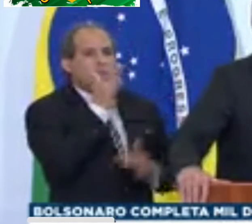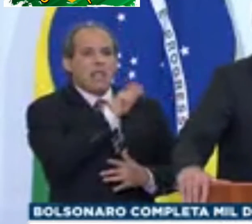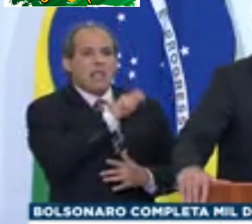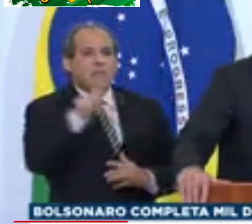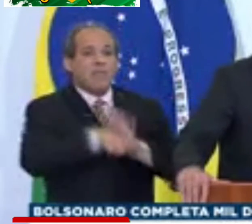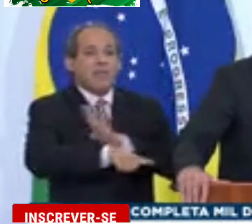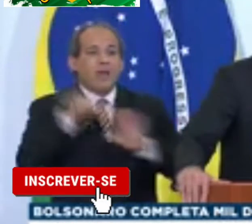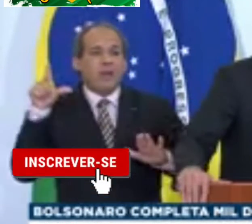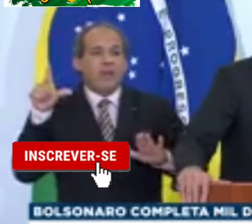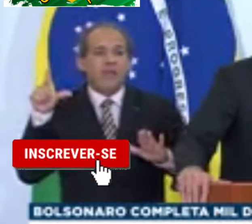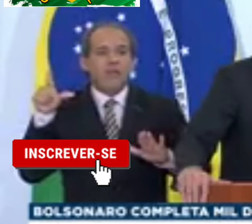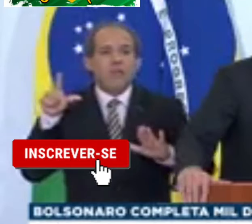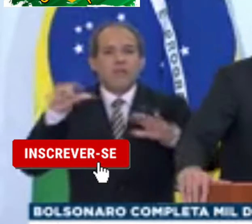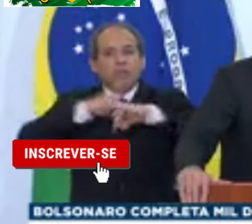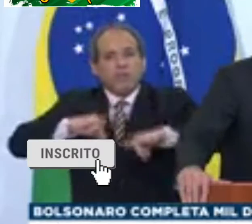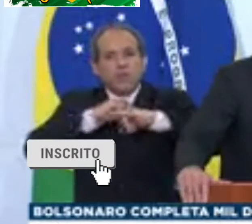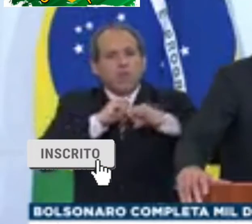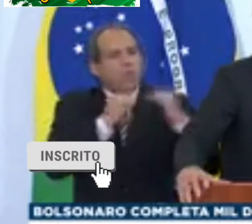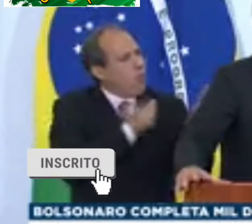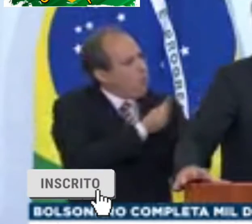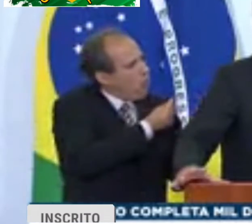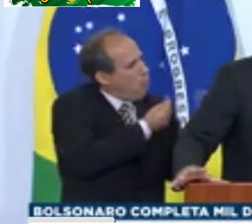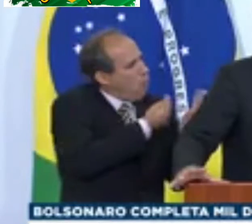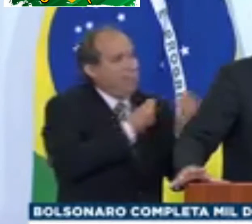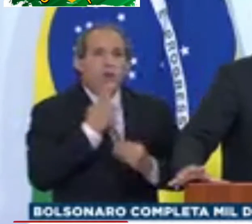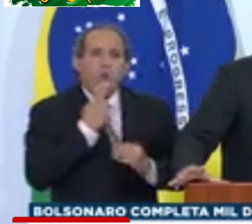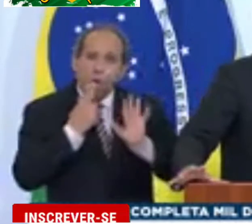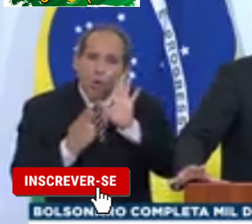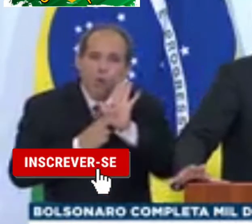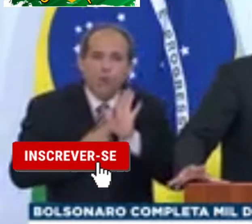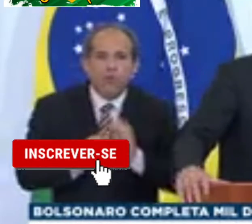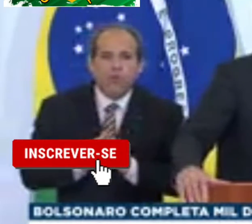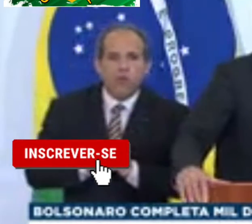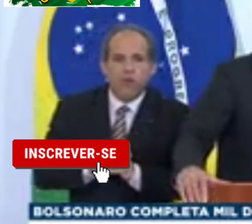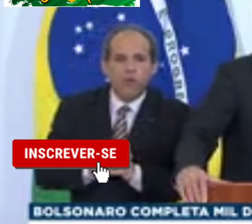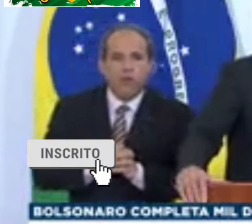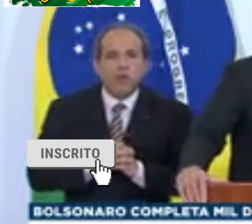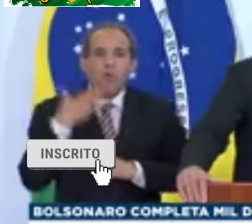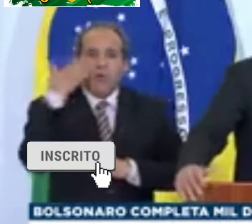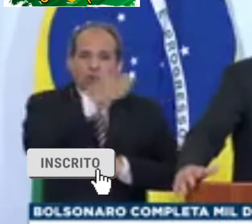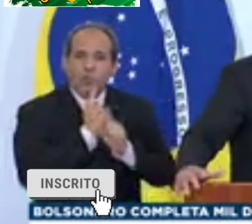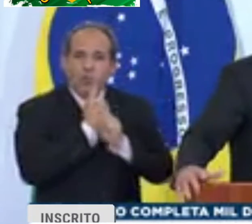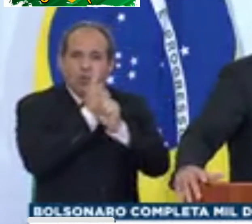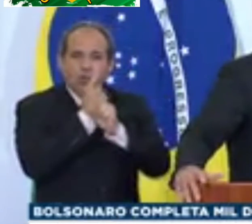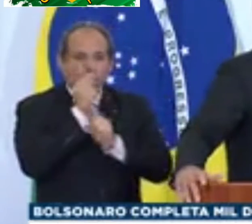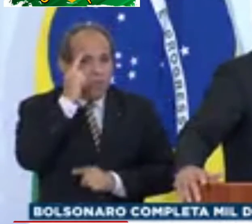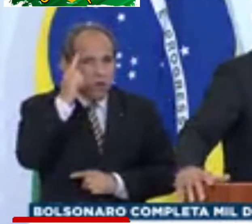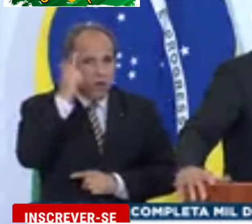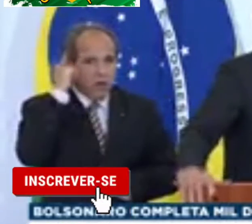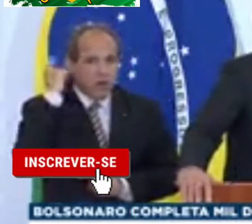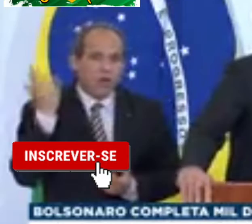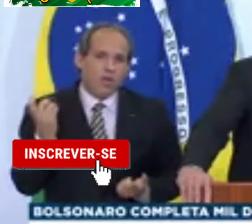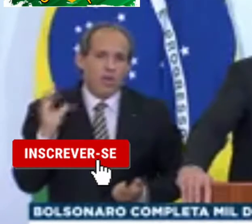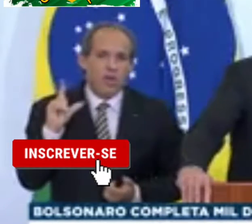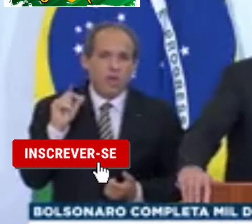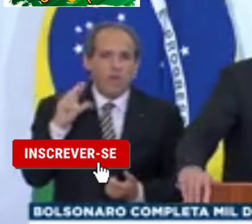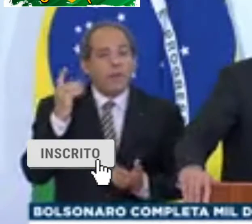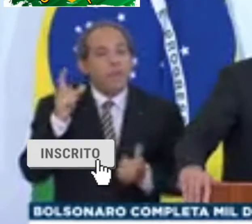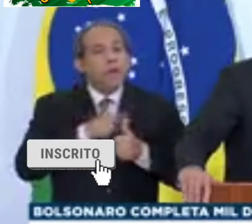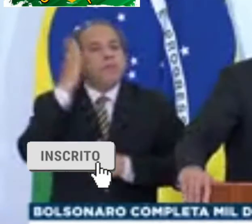das eleições. Eu confesso, quando fui para o encontro com o Paulo Guedes, logicamente estudei um pouco da